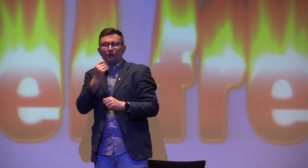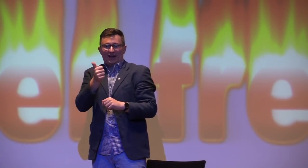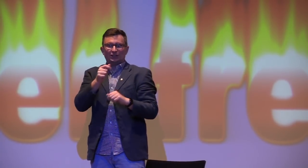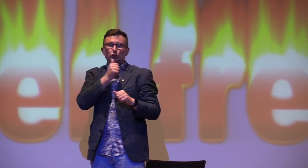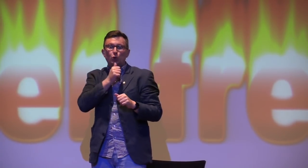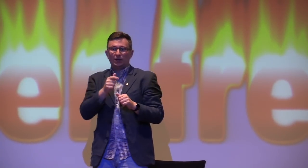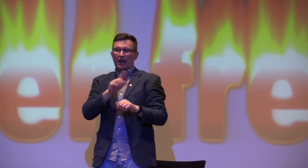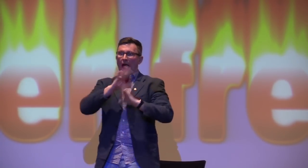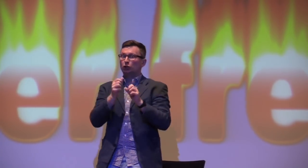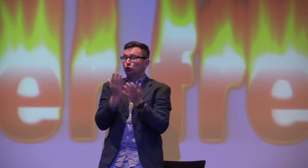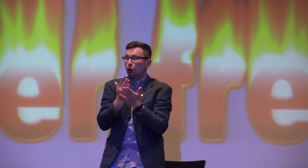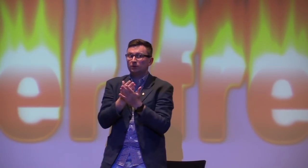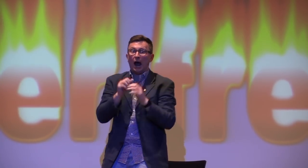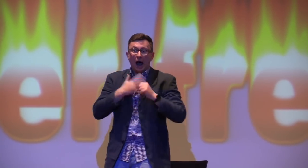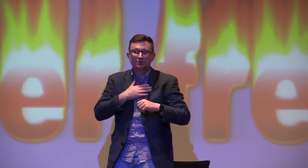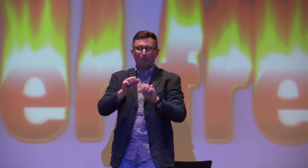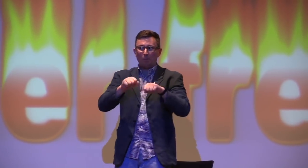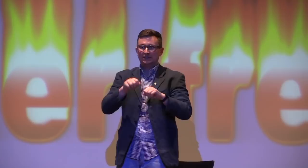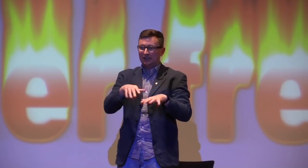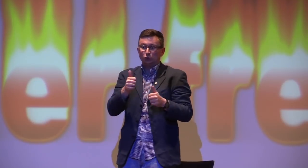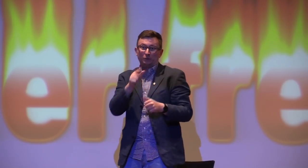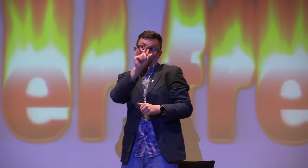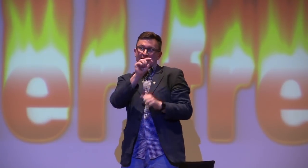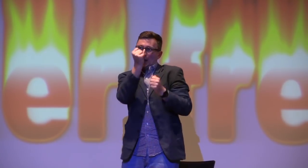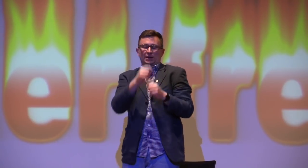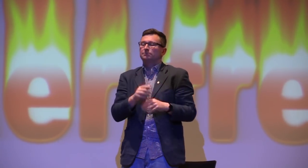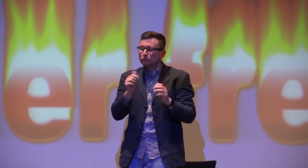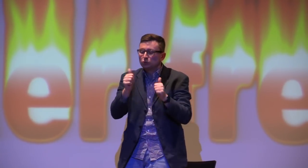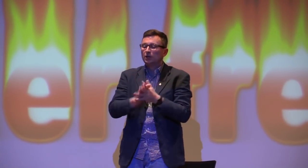damit wir eben auch alles im Rahmen der Satzung und so gemacht haben.